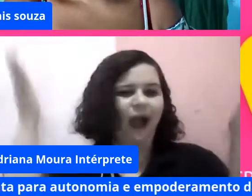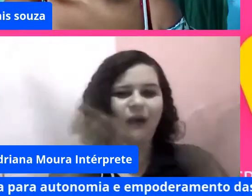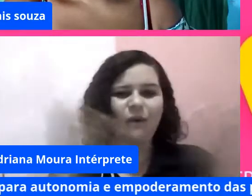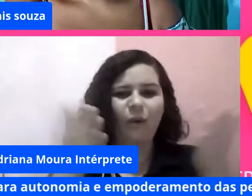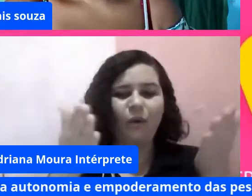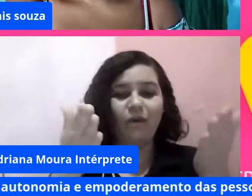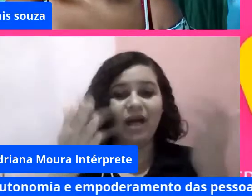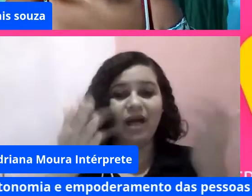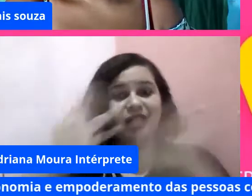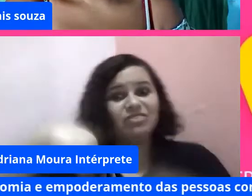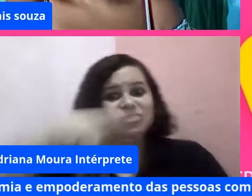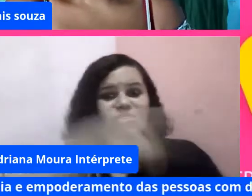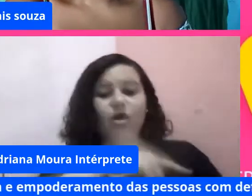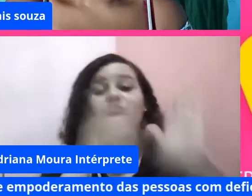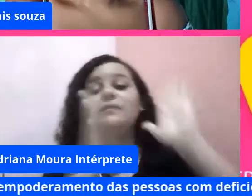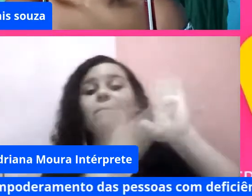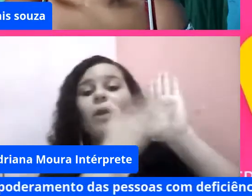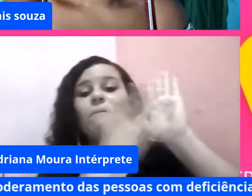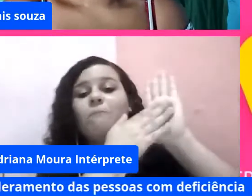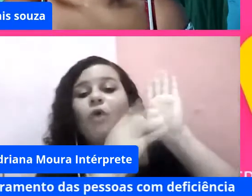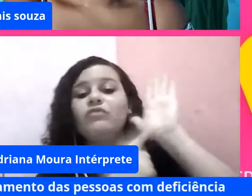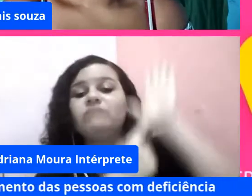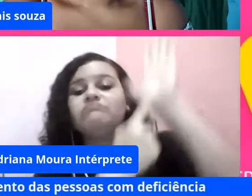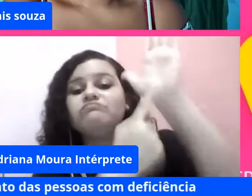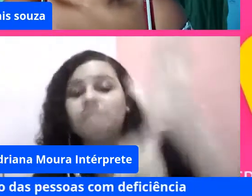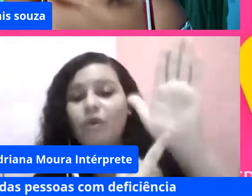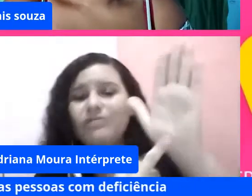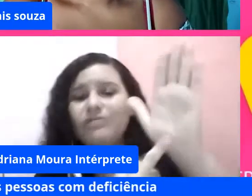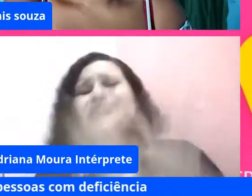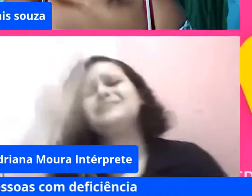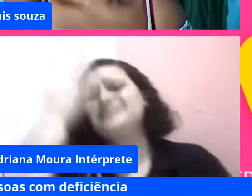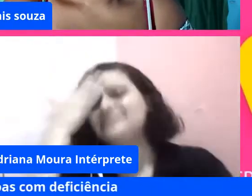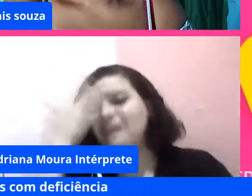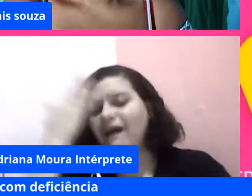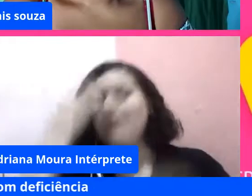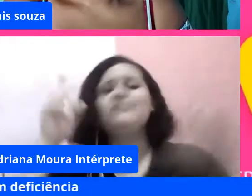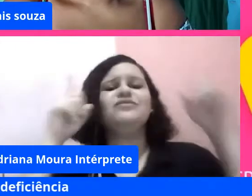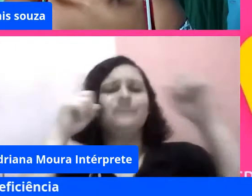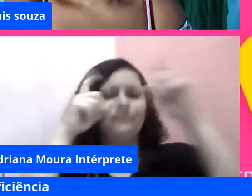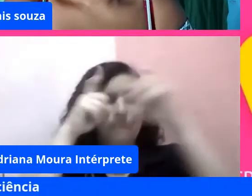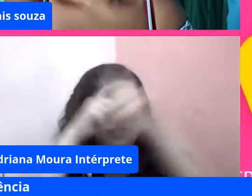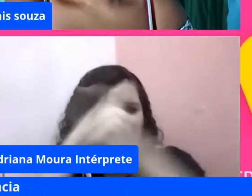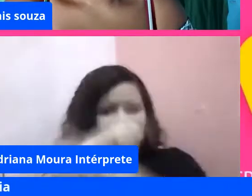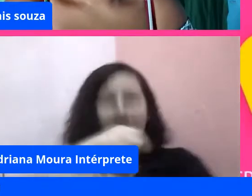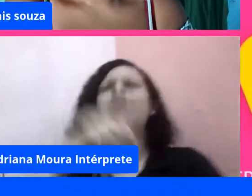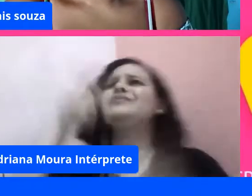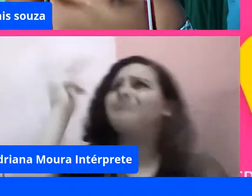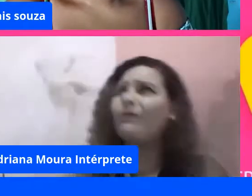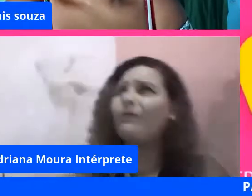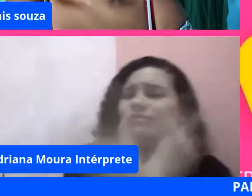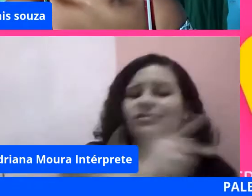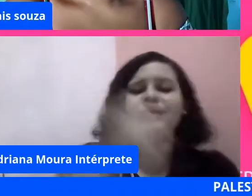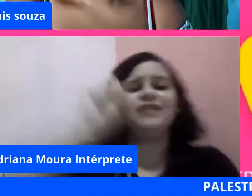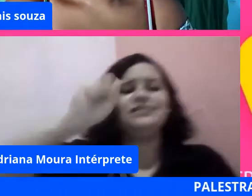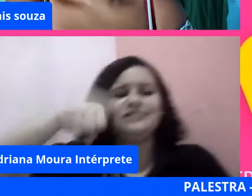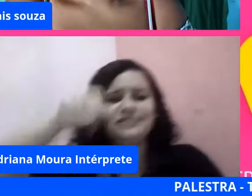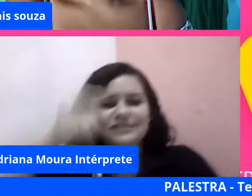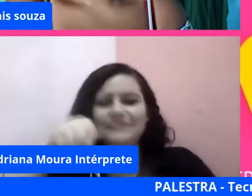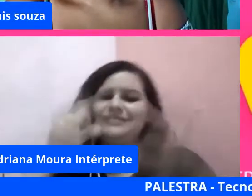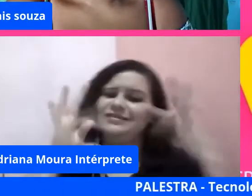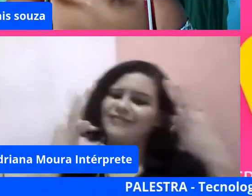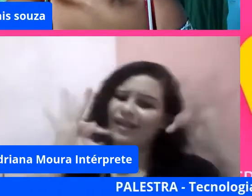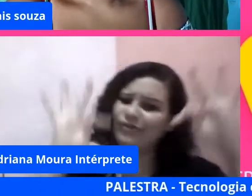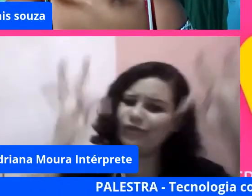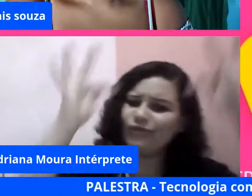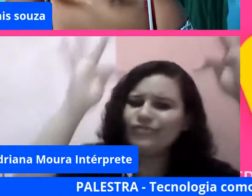por que a gente propôs, e sabendo de todas as dificuldades que eventualmente a gente teria, do ponto de vista técnico,